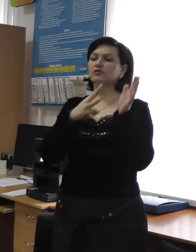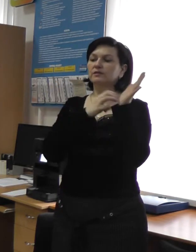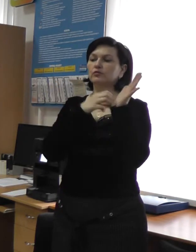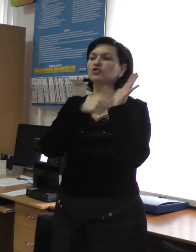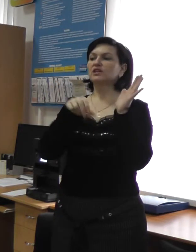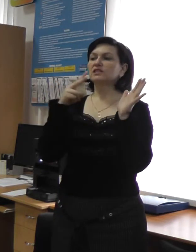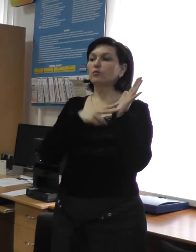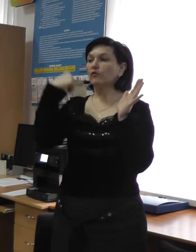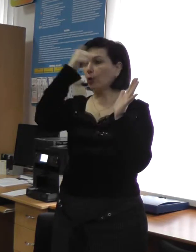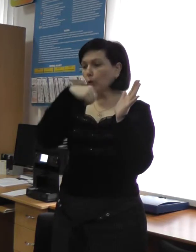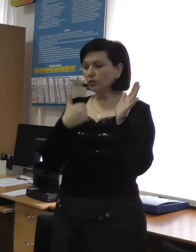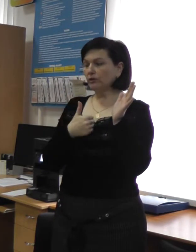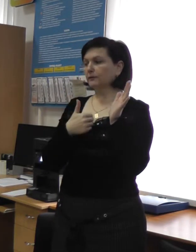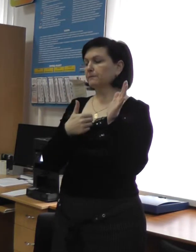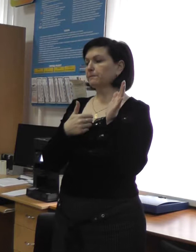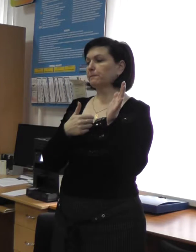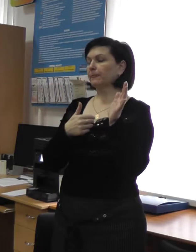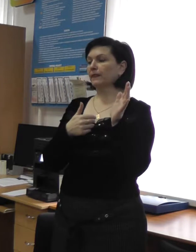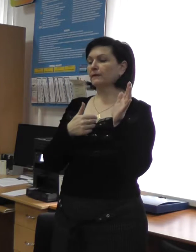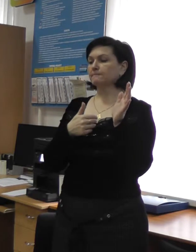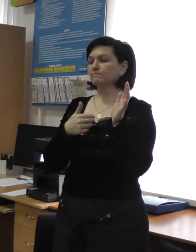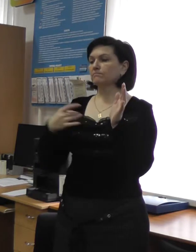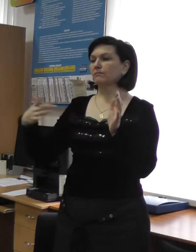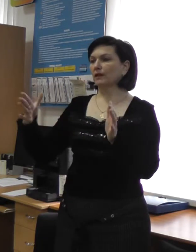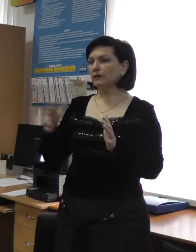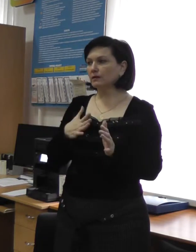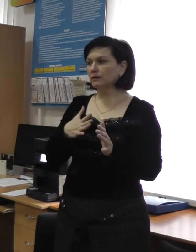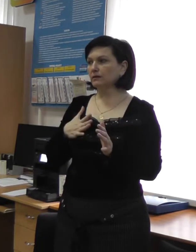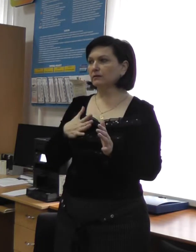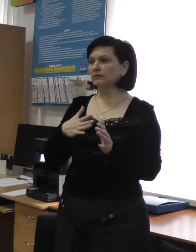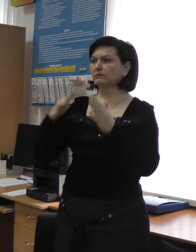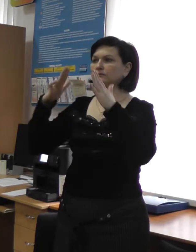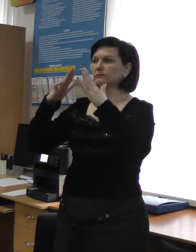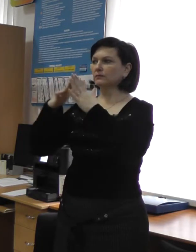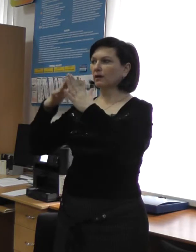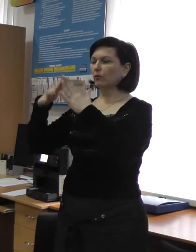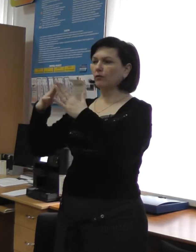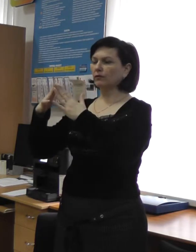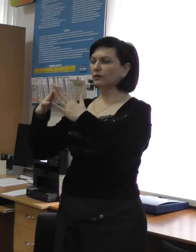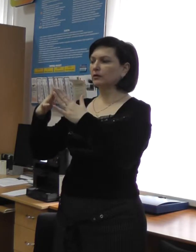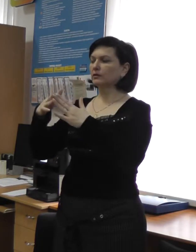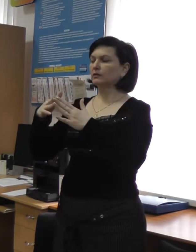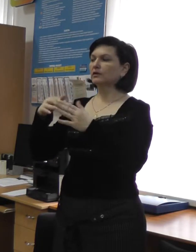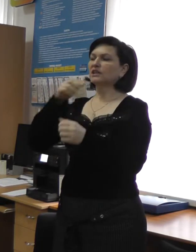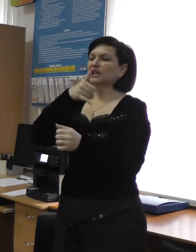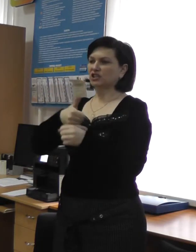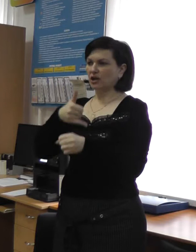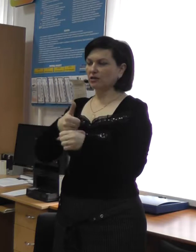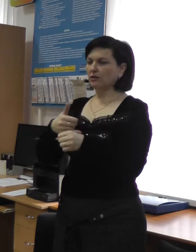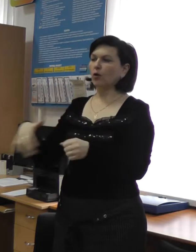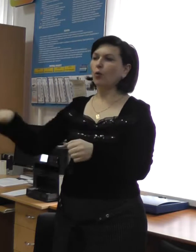1867 года исполняет обязанности попечителя черноморских прибрежных поселений, начальника Черноморского